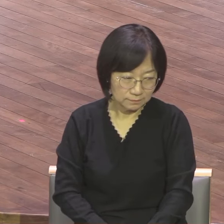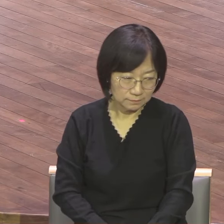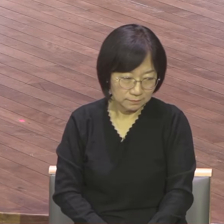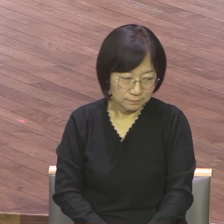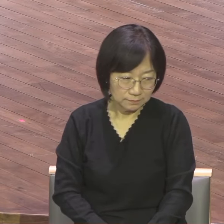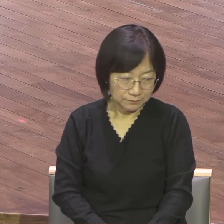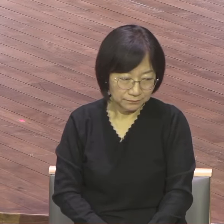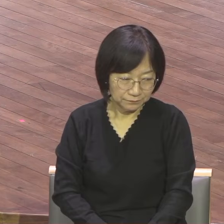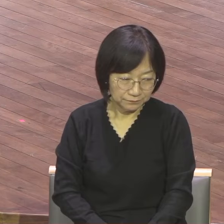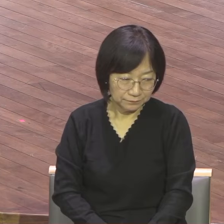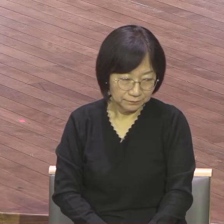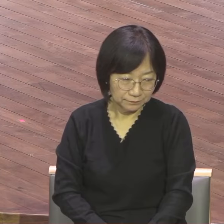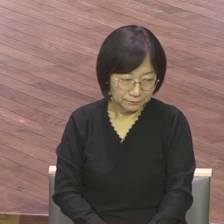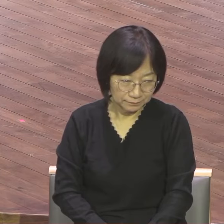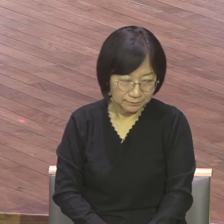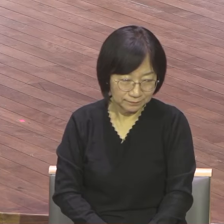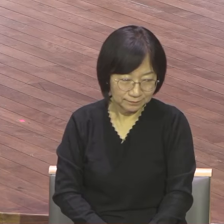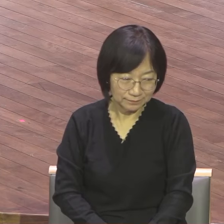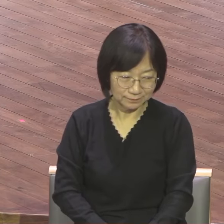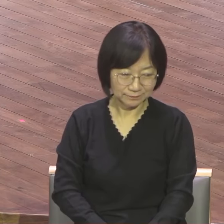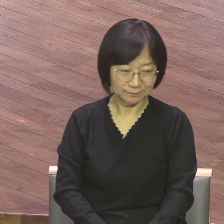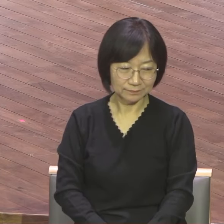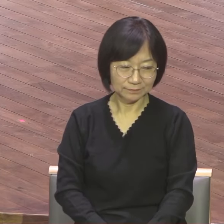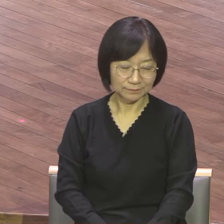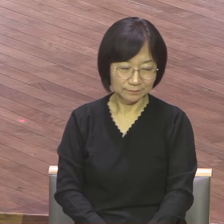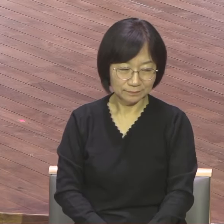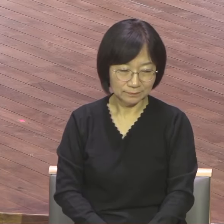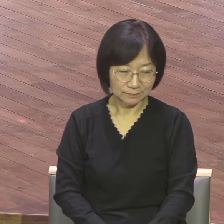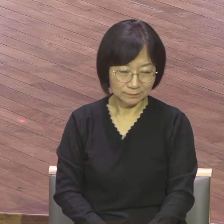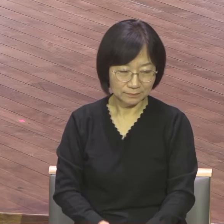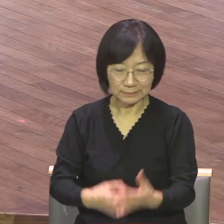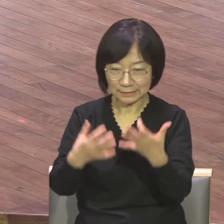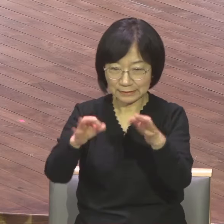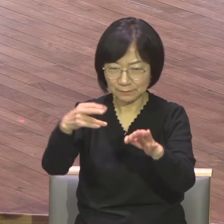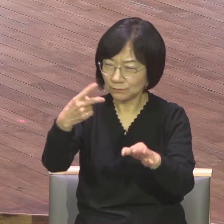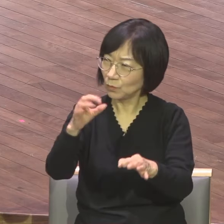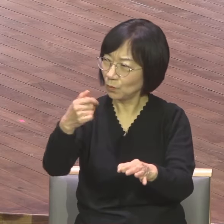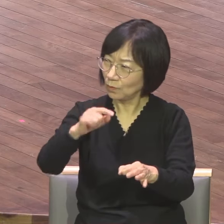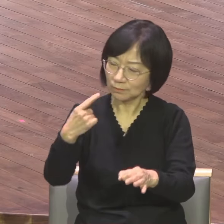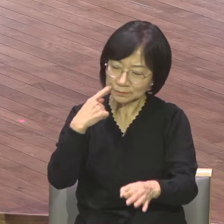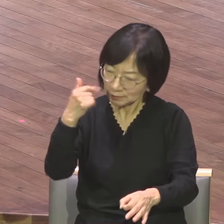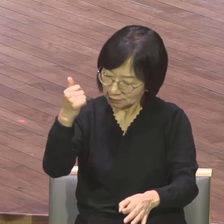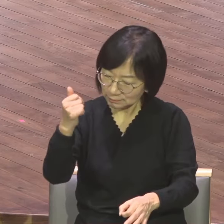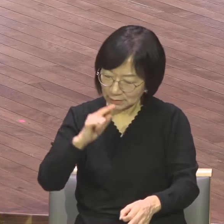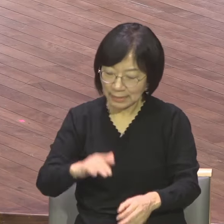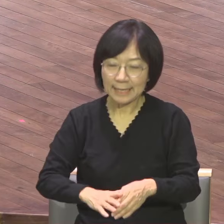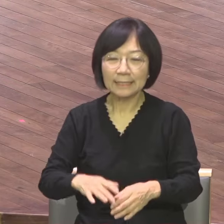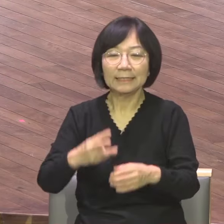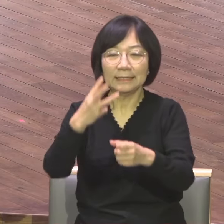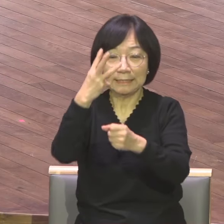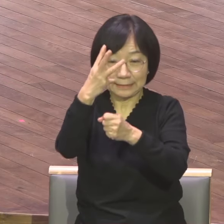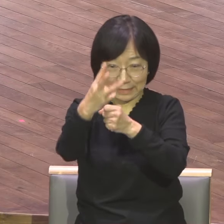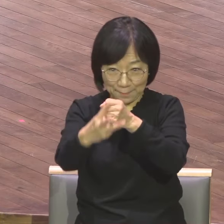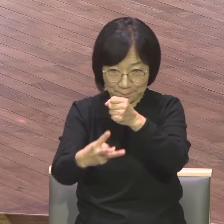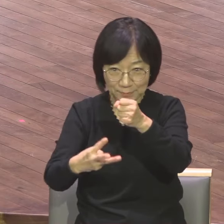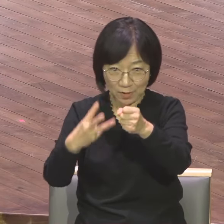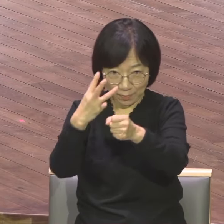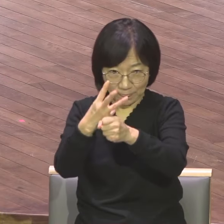믿어라. 부자 안 되면 내가 책임질게 그러더라고. 야, 3년만 예수 똑바로 믿어라.